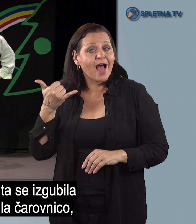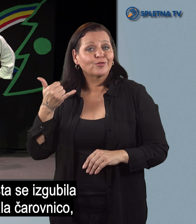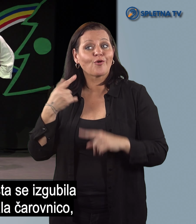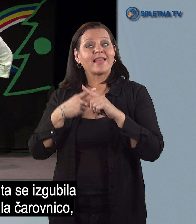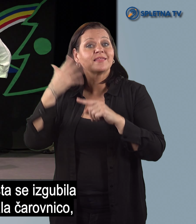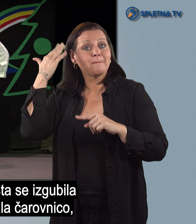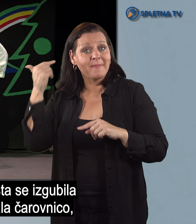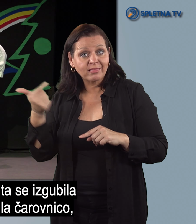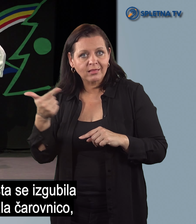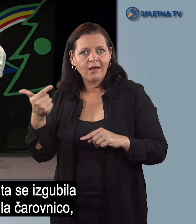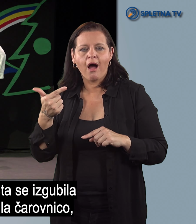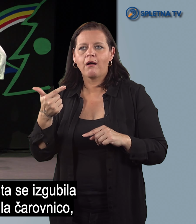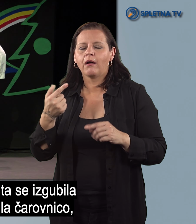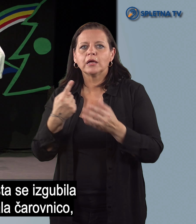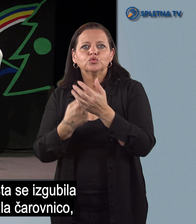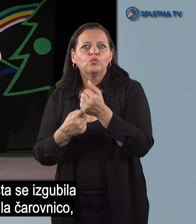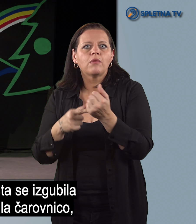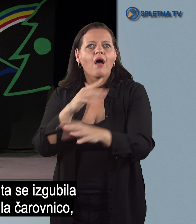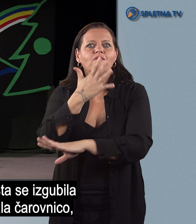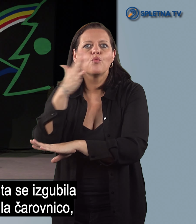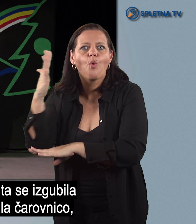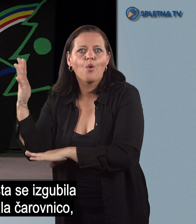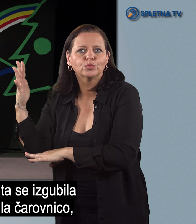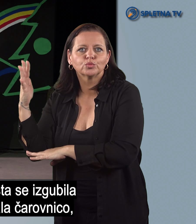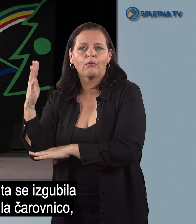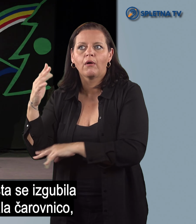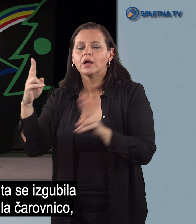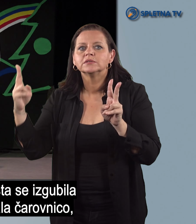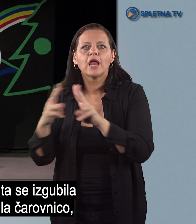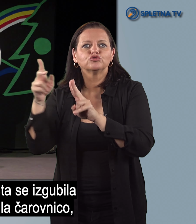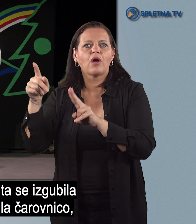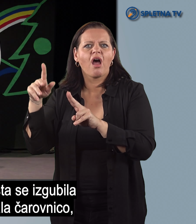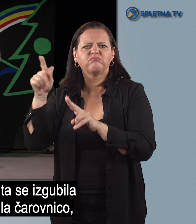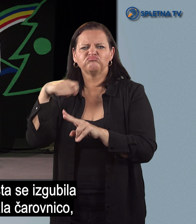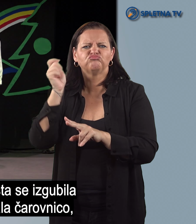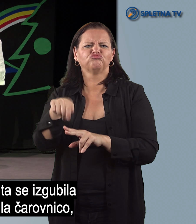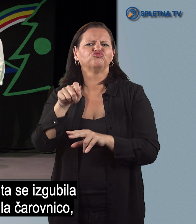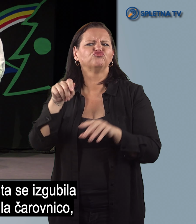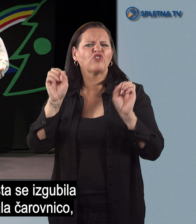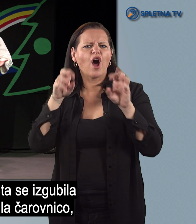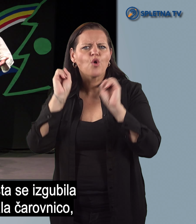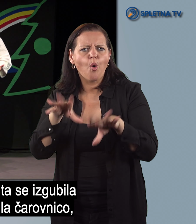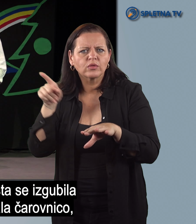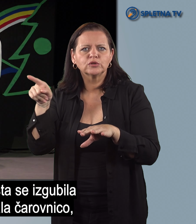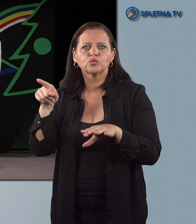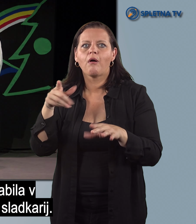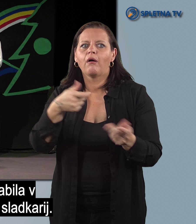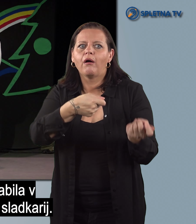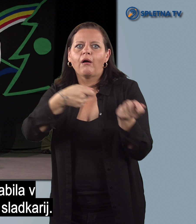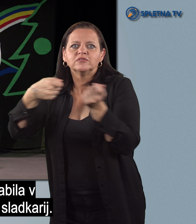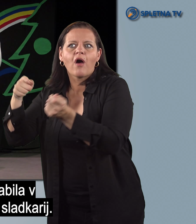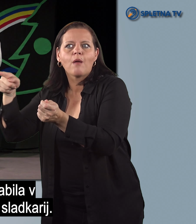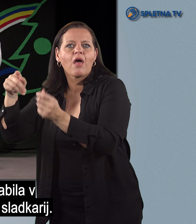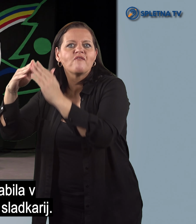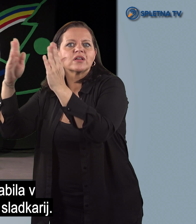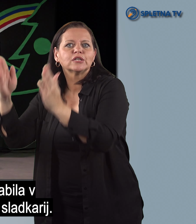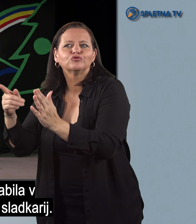Janko in Metka sta se izgubila v gozdu in srečala čarovnico, ki ju je zvabila v svojo hišo iz sladkarij.